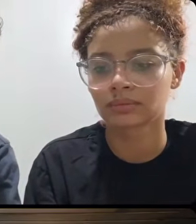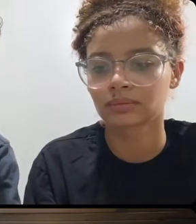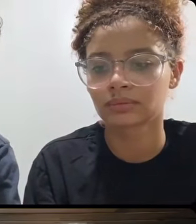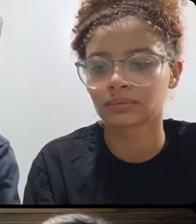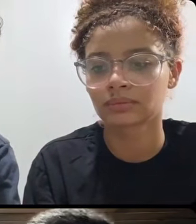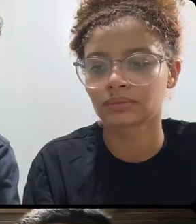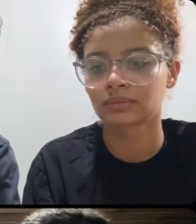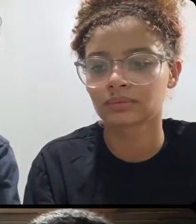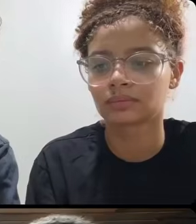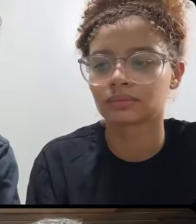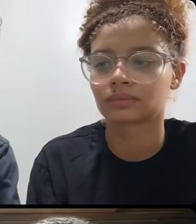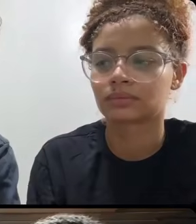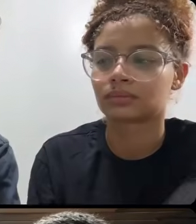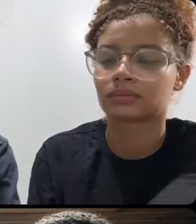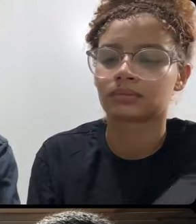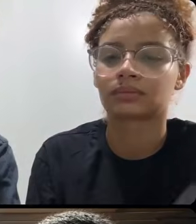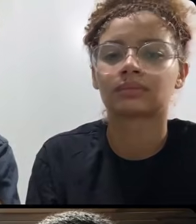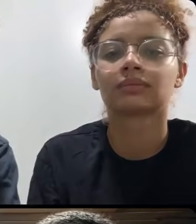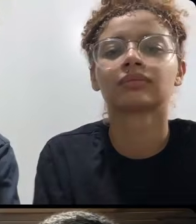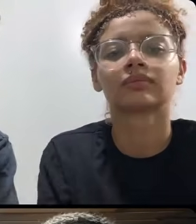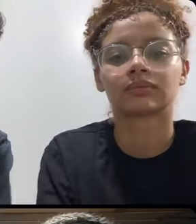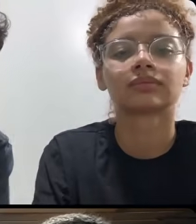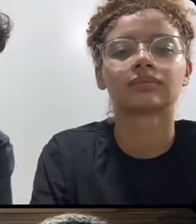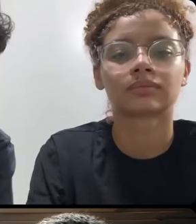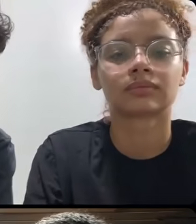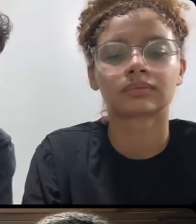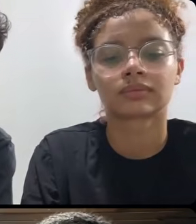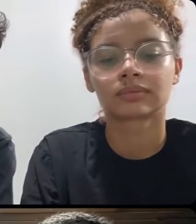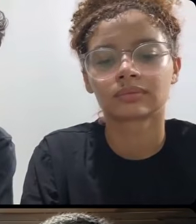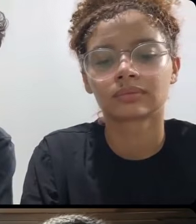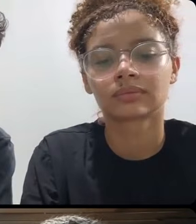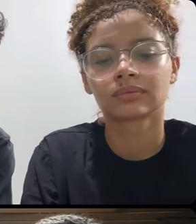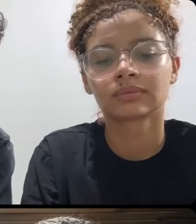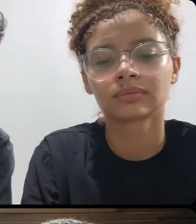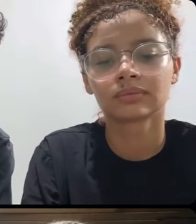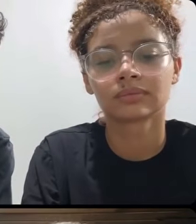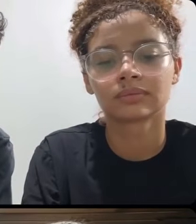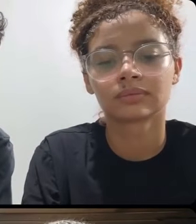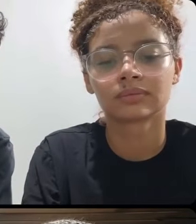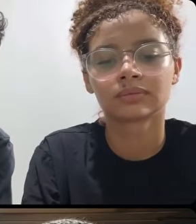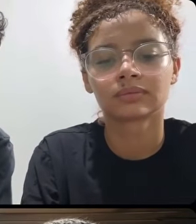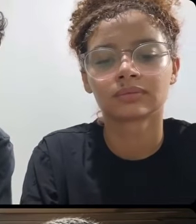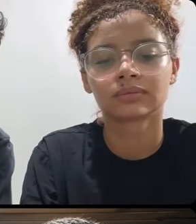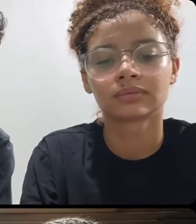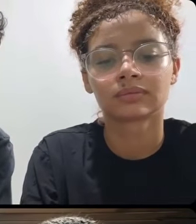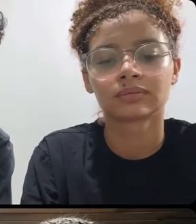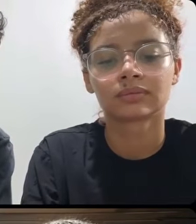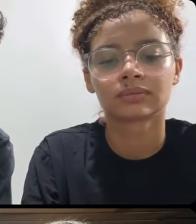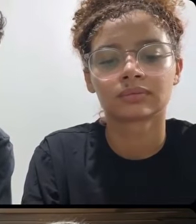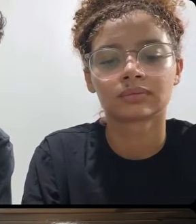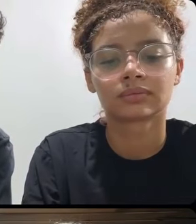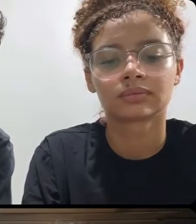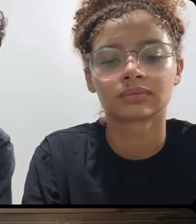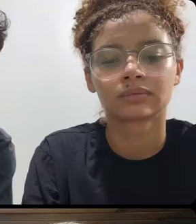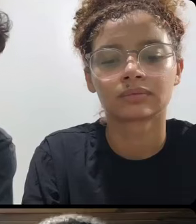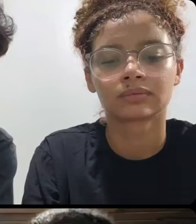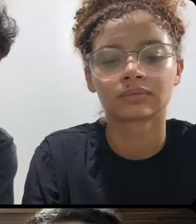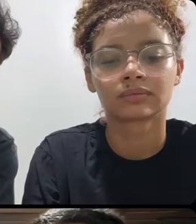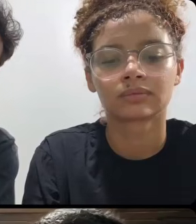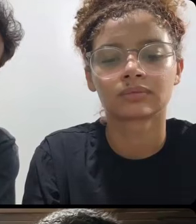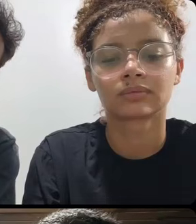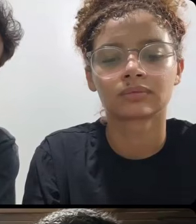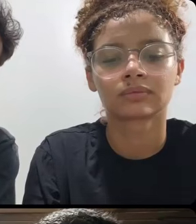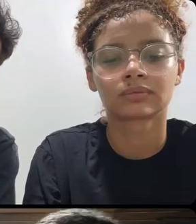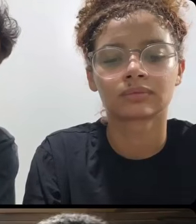ele reconheceu quem andava com ele. Apenas no vídeo ali, no episódio, eu vi ele falando, agradecendo pelo que ele tinha ganhado e